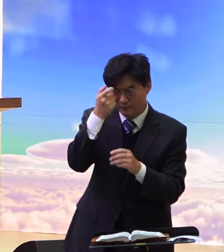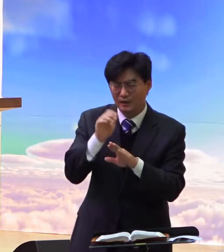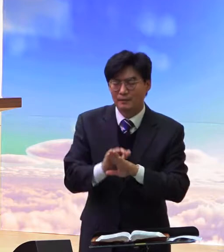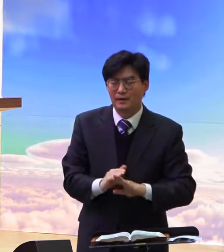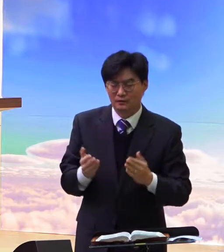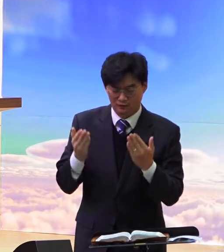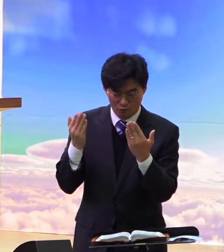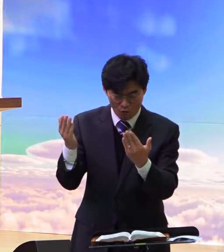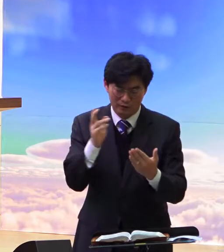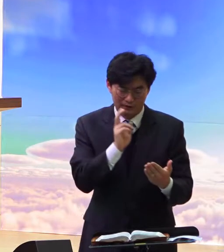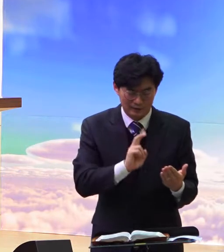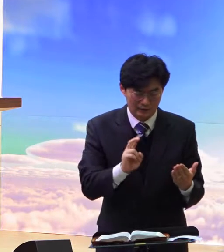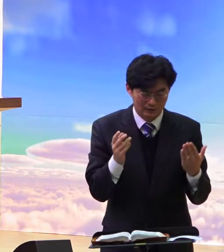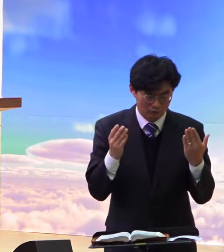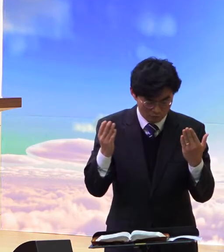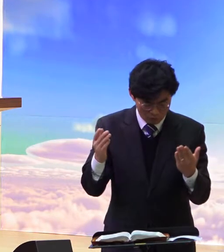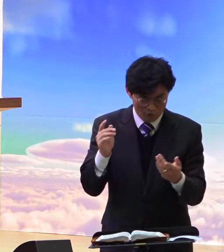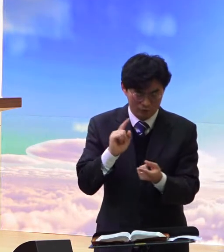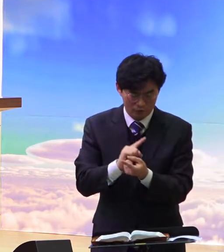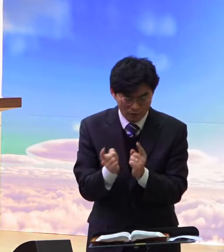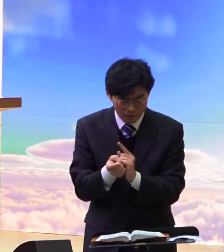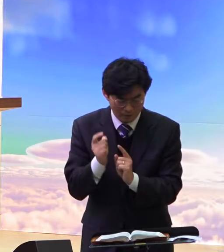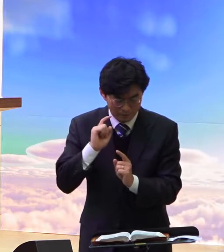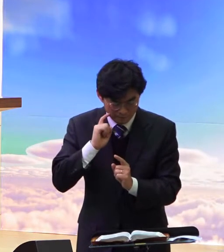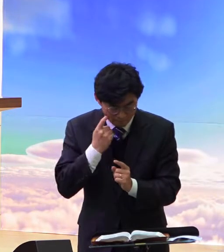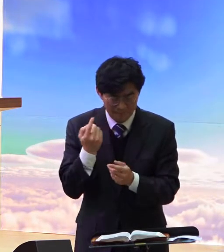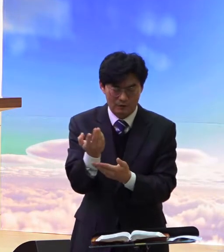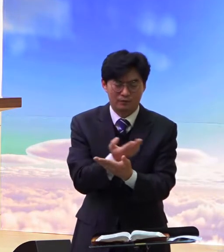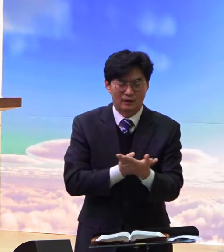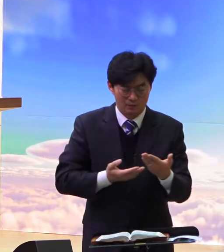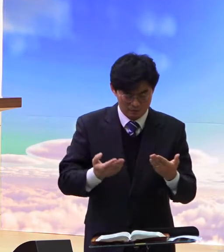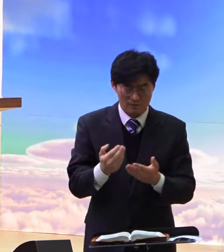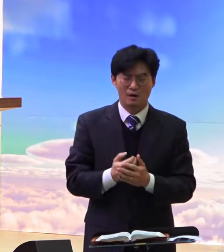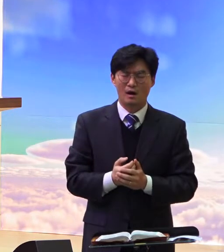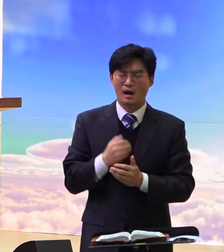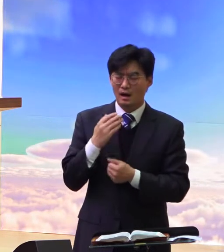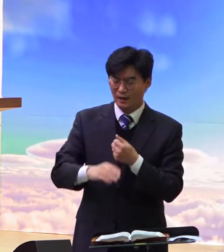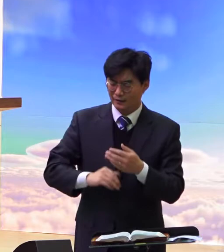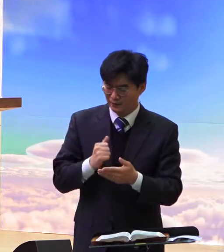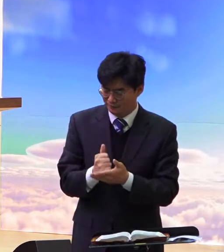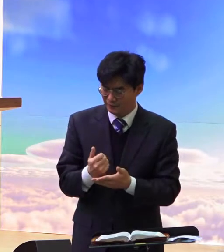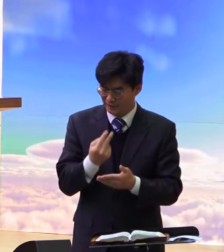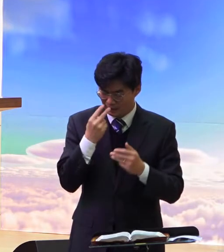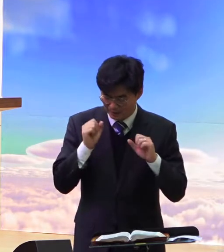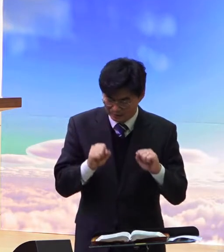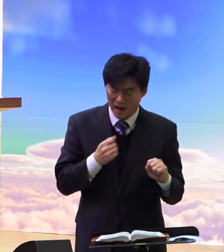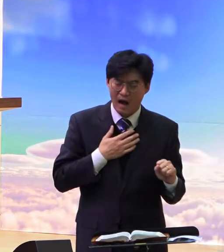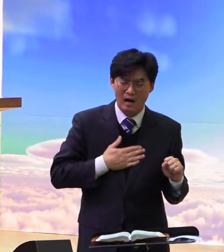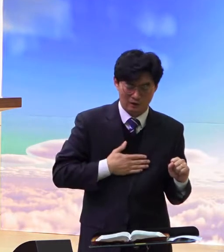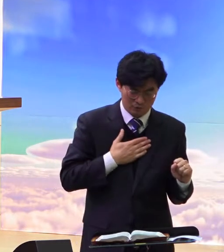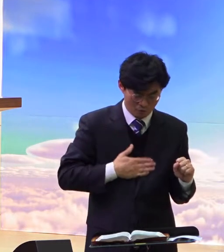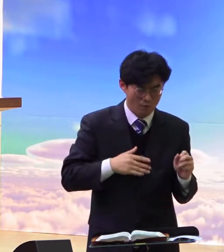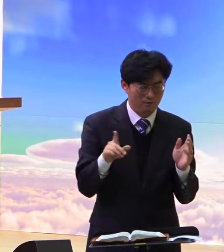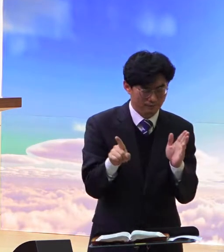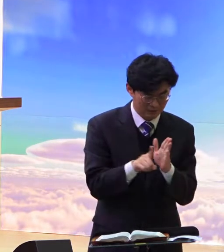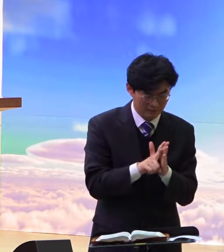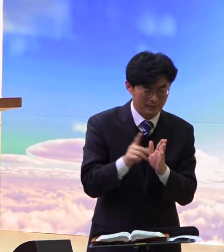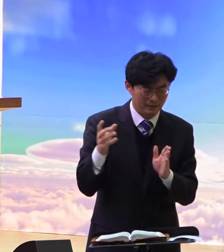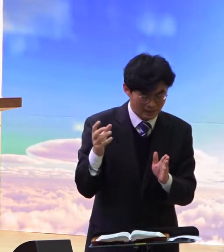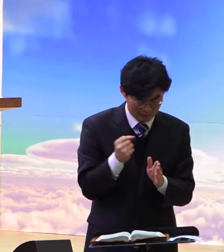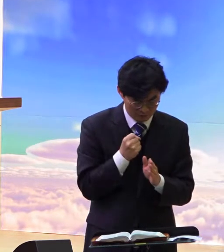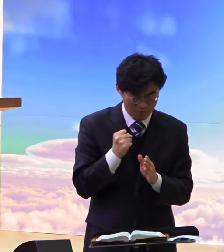찬양하면서 아름다운 교제를 나누게 하시고 하나님의 살아계심을 증거하면서 믿음을 지켜나가게 하시는